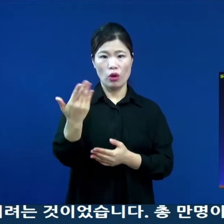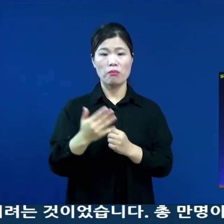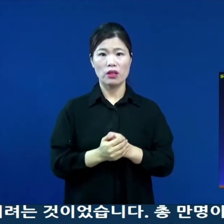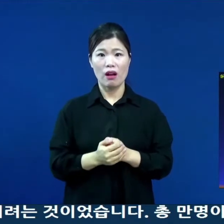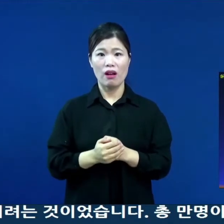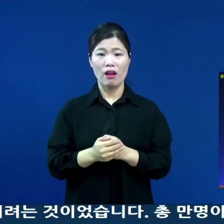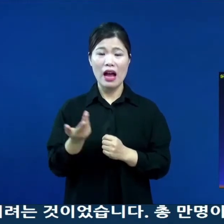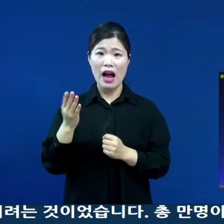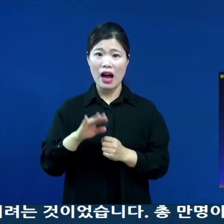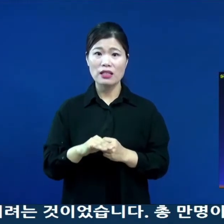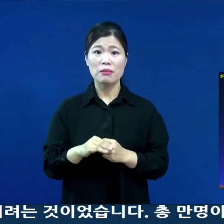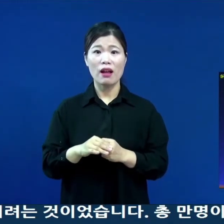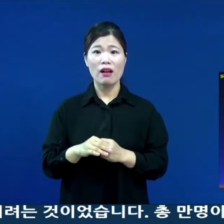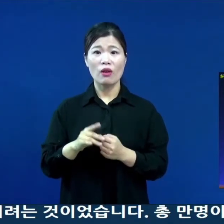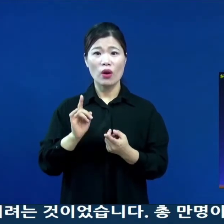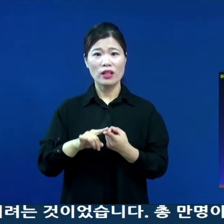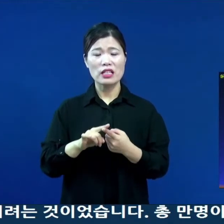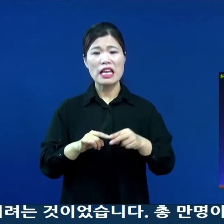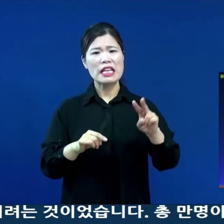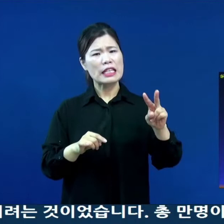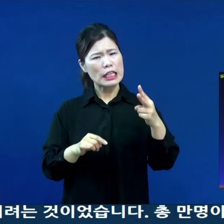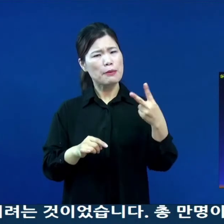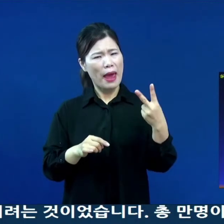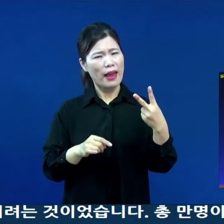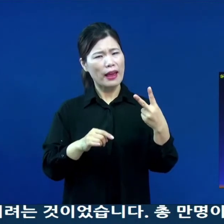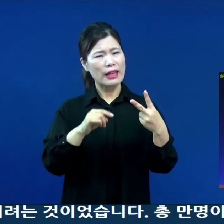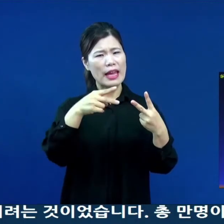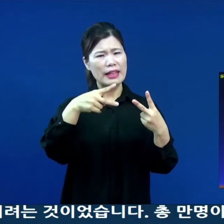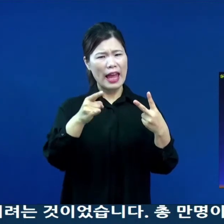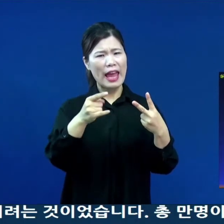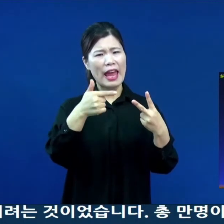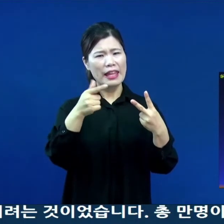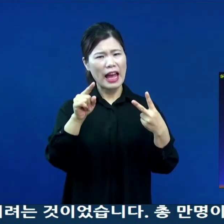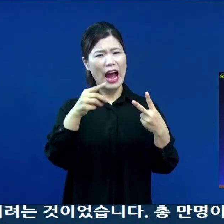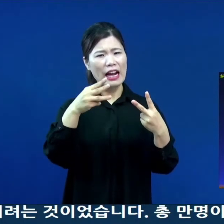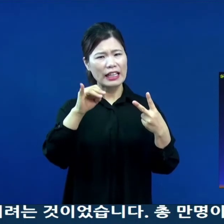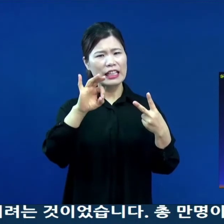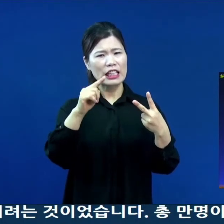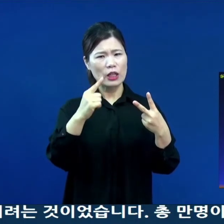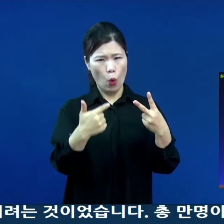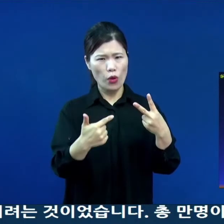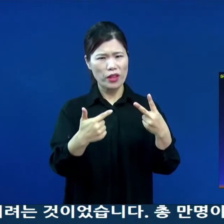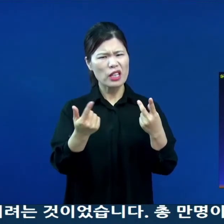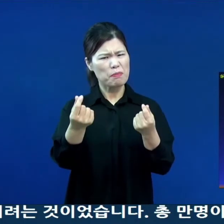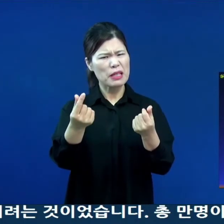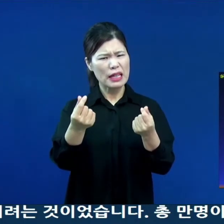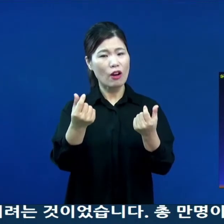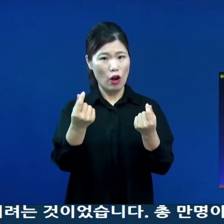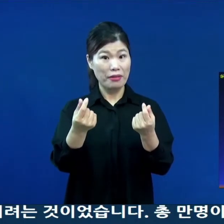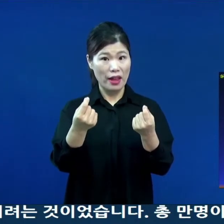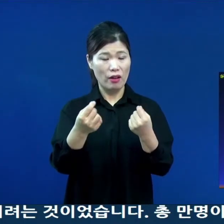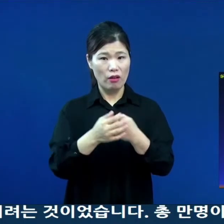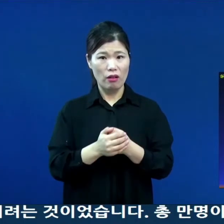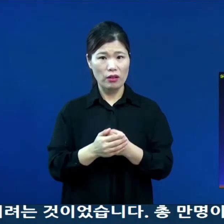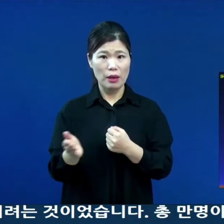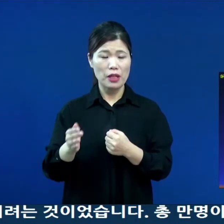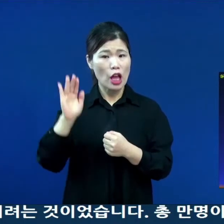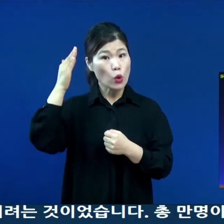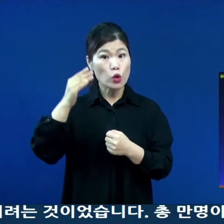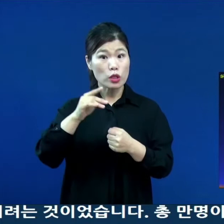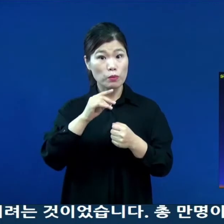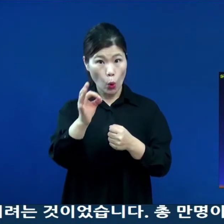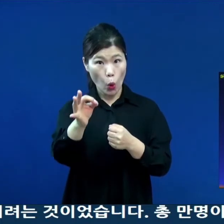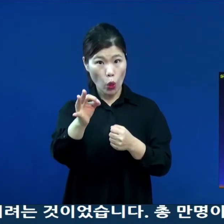200데나리온이라는 당신의 돈이 필요하다 했는데 아마 계산하면 얼추 맞는 것 같습니다. 당시에 200데나리온의 가치는 요즘 말하면